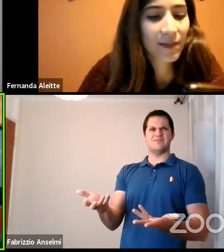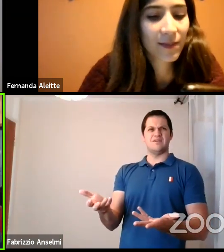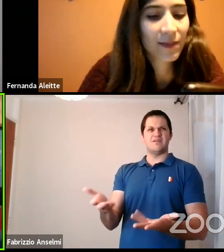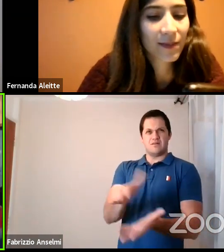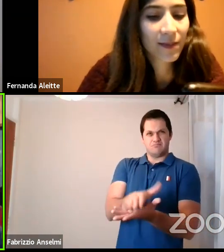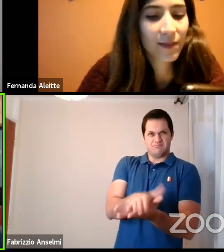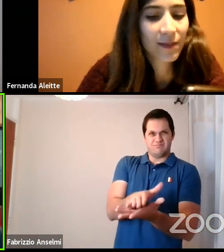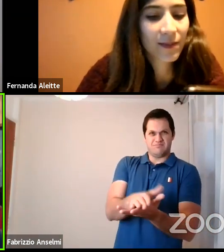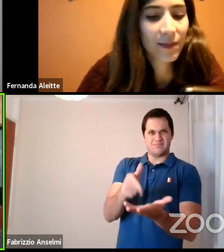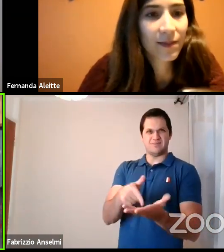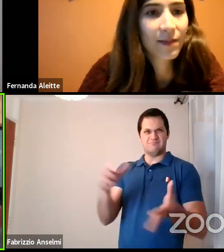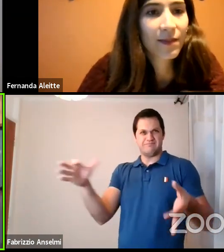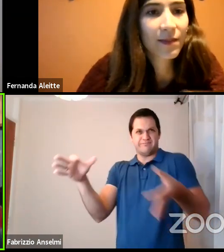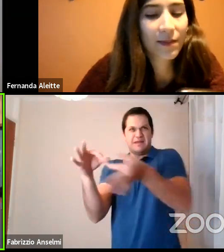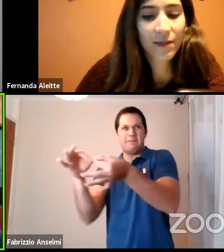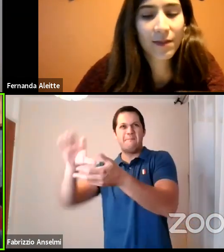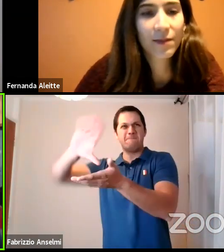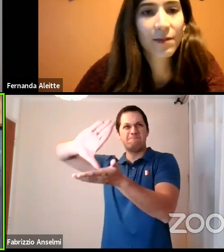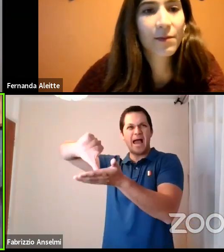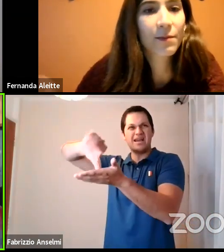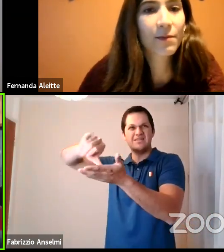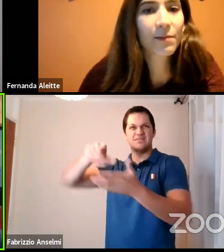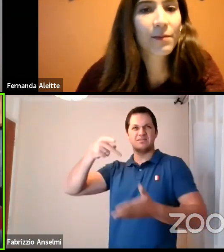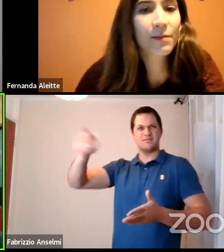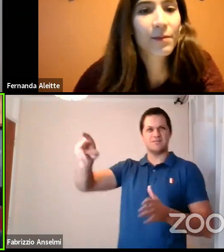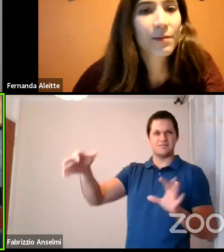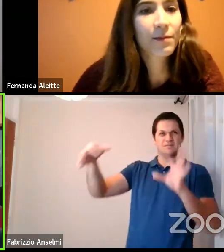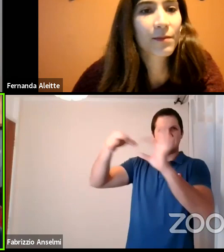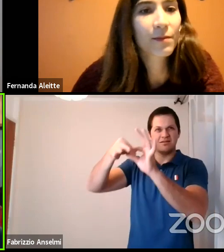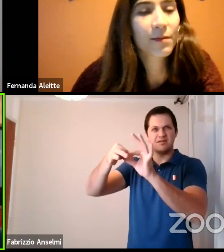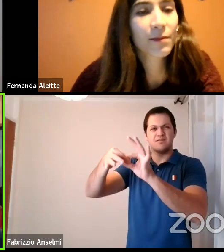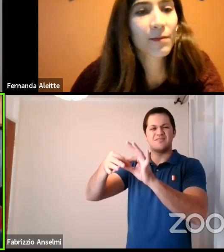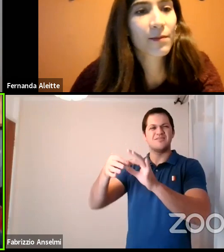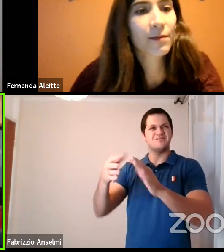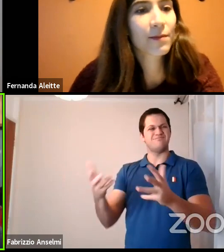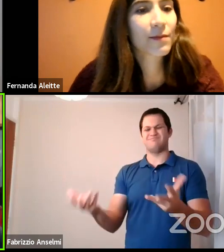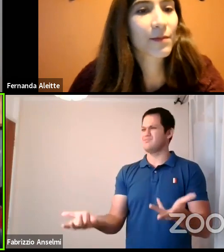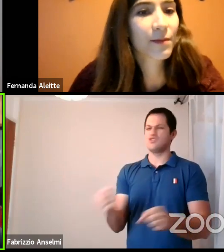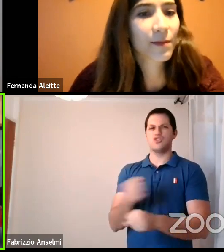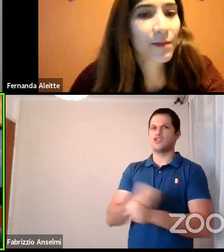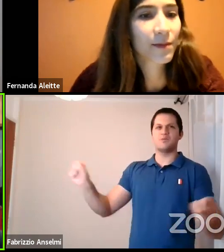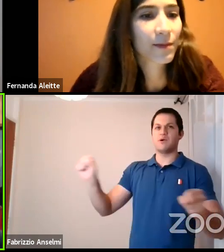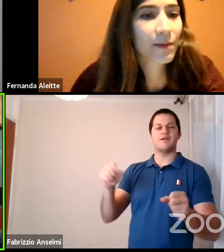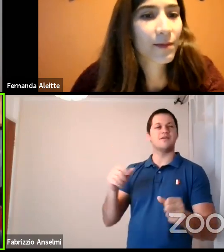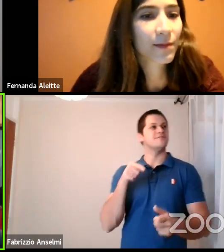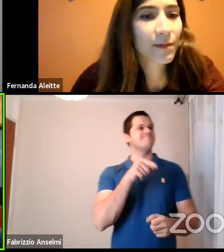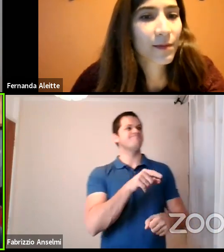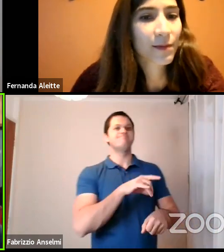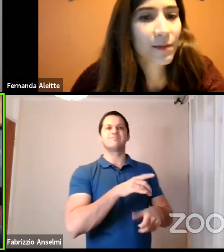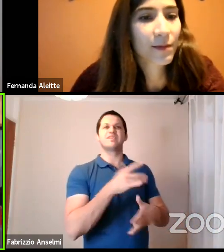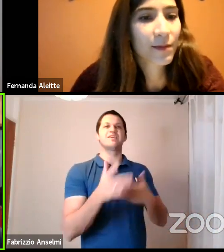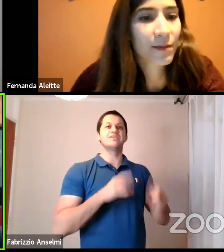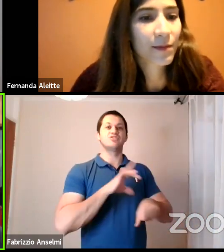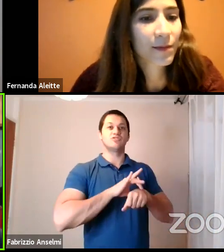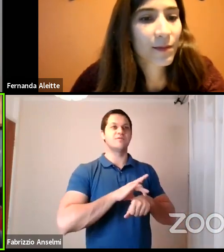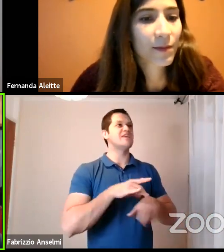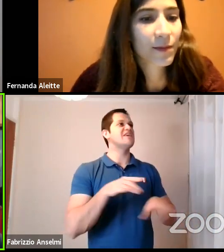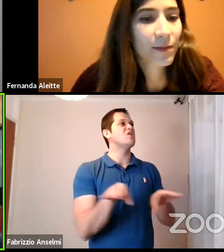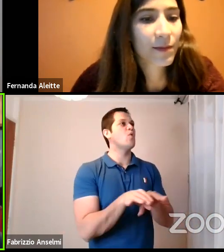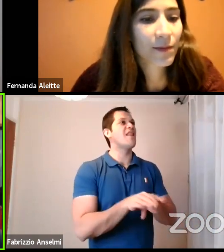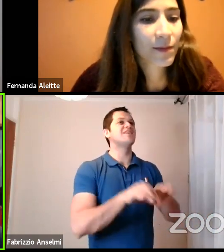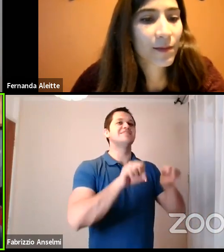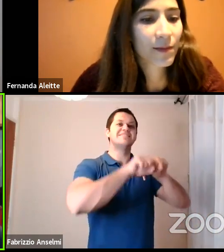nombre de un país. Entonces, él inventó en el título de ese libro el sistema gimnástico de kinesiología